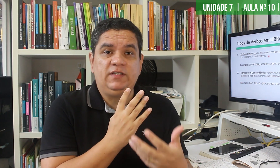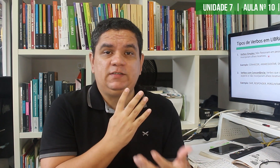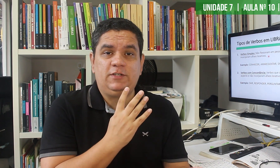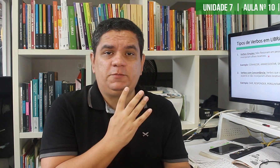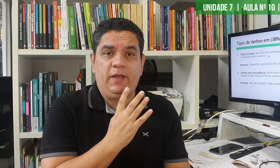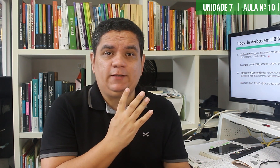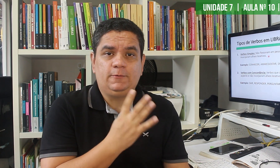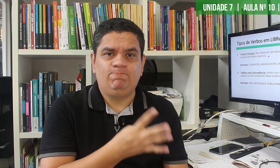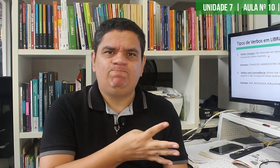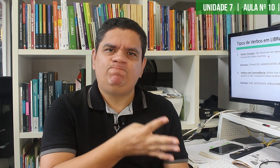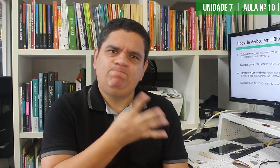flexão de aspecto,